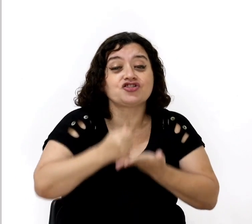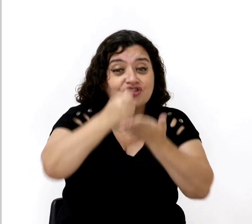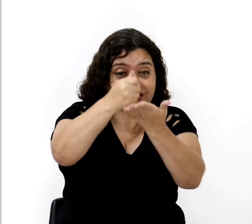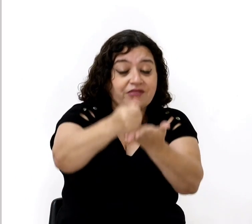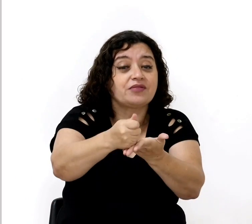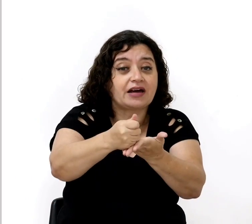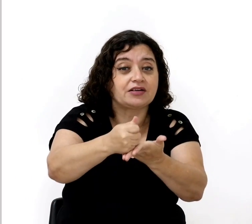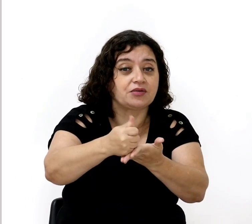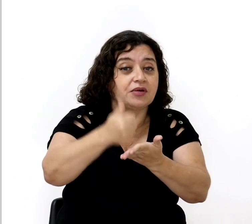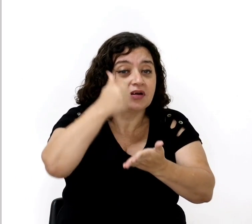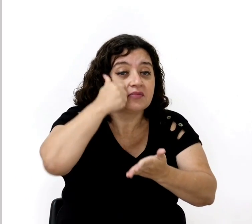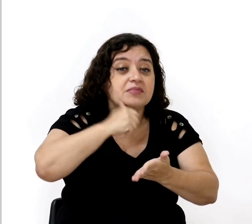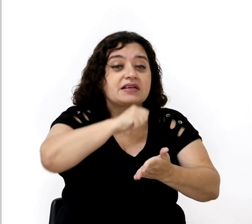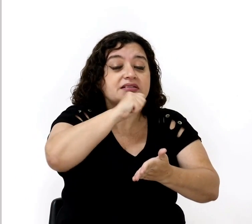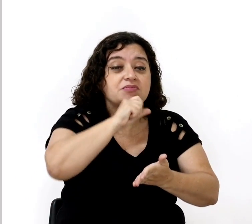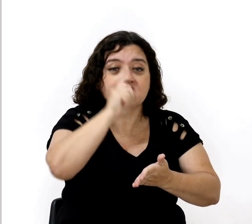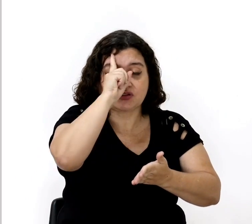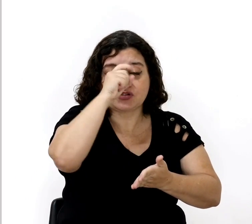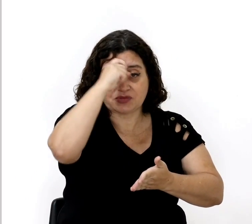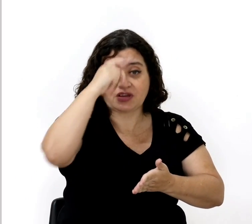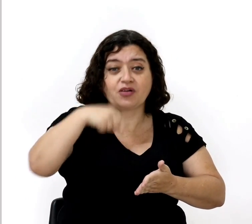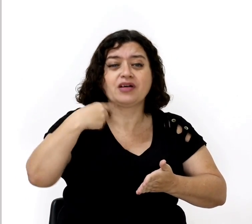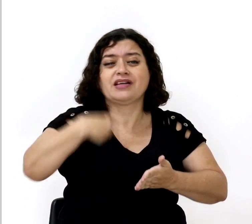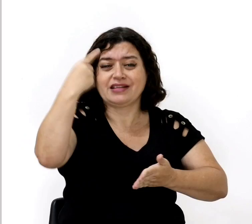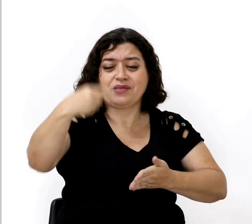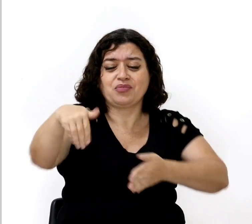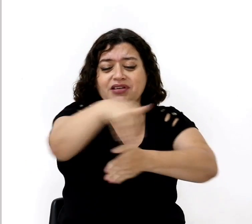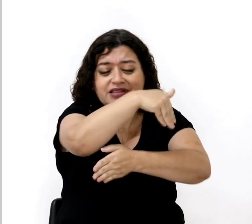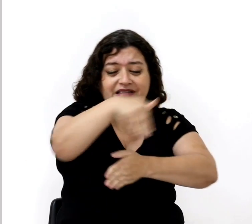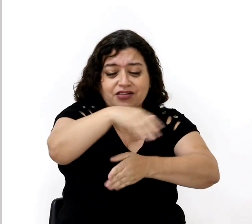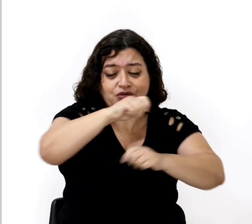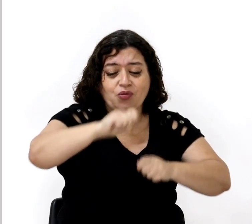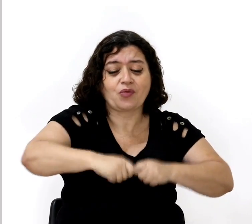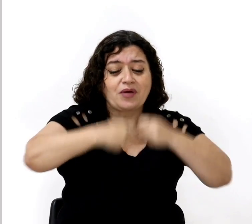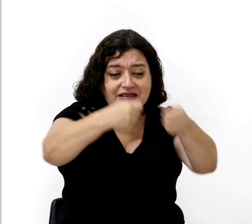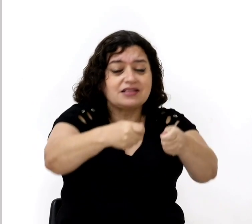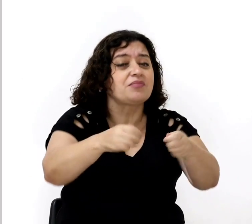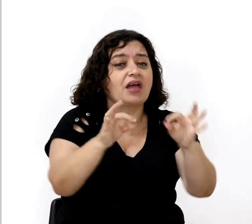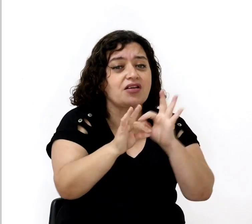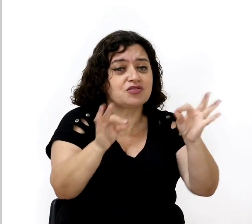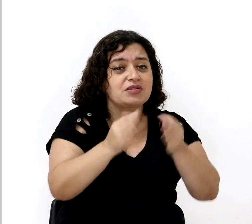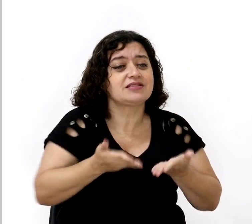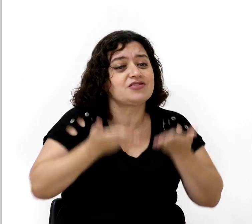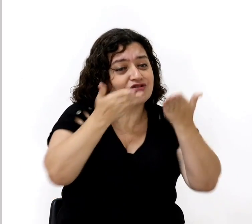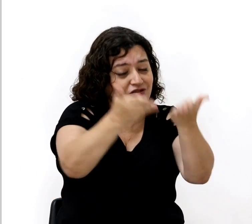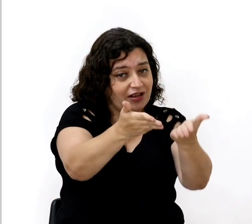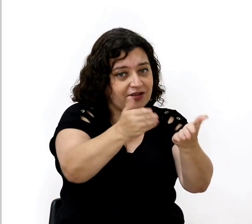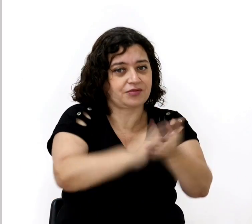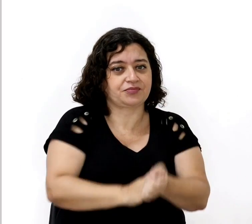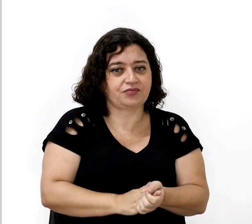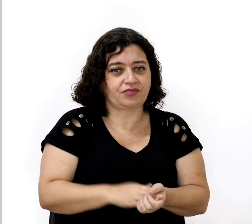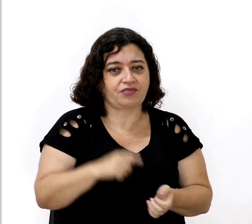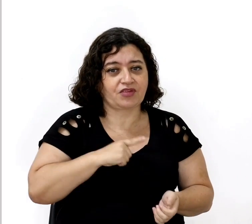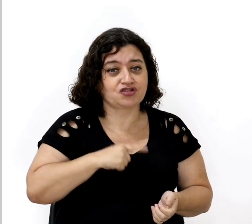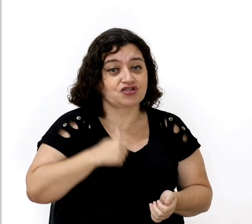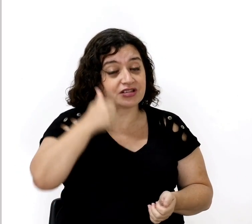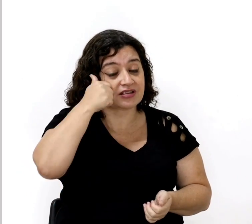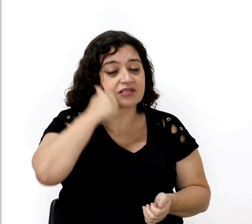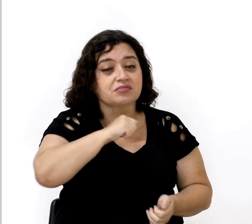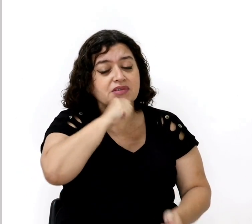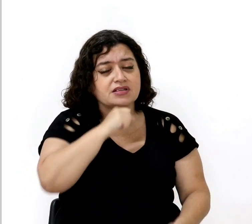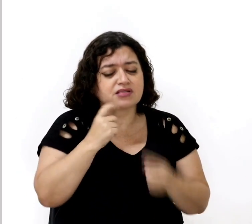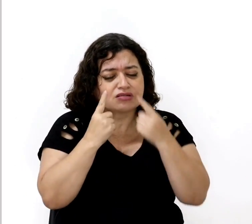passava. E é interessante uma experiência, assim, interessante, que alguns relataram, né? Algumas